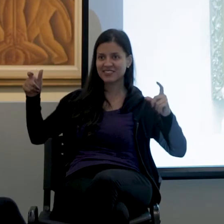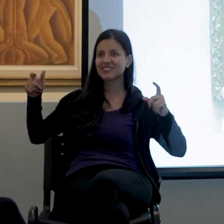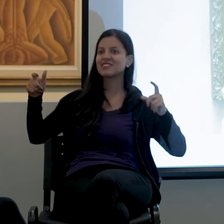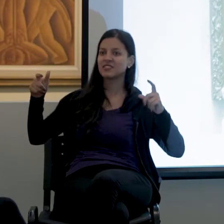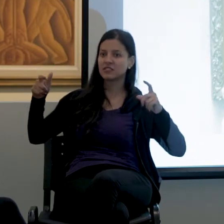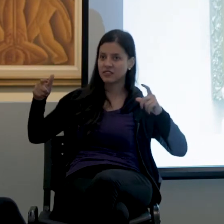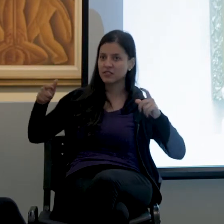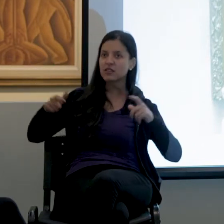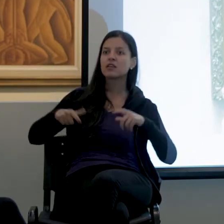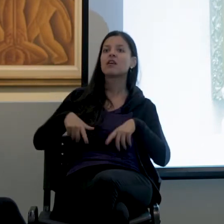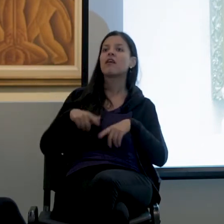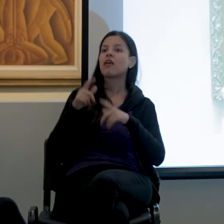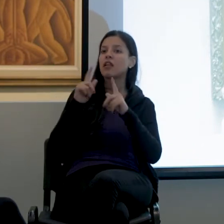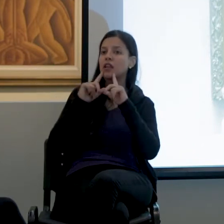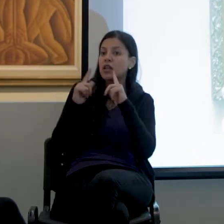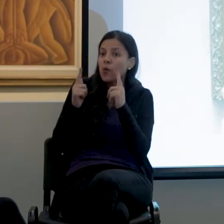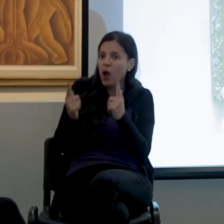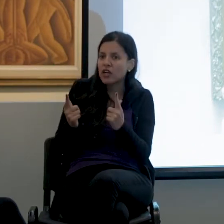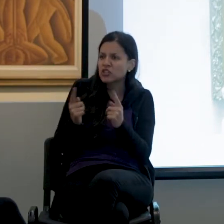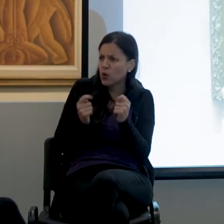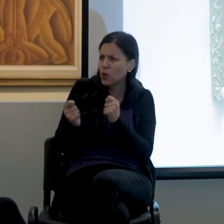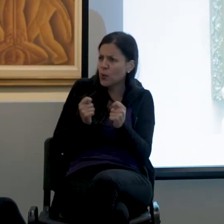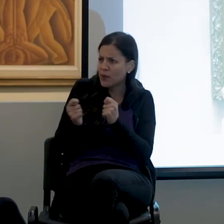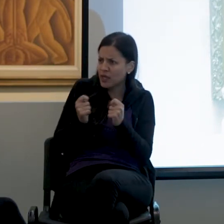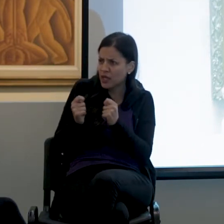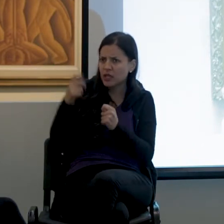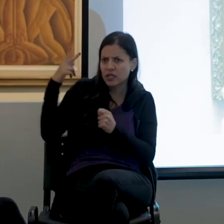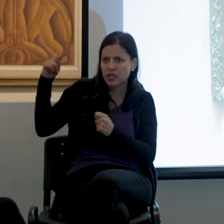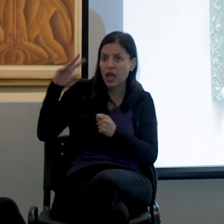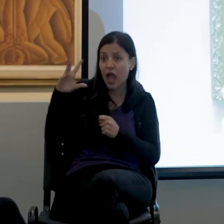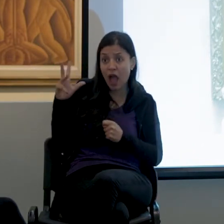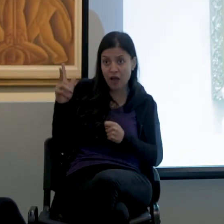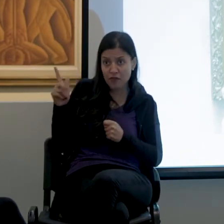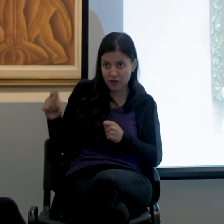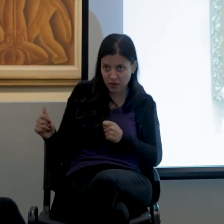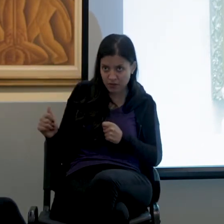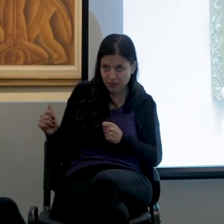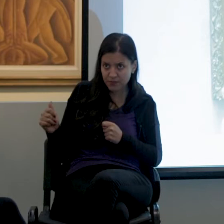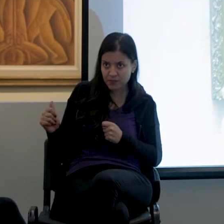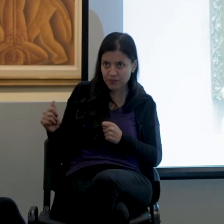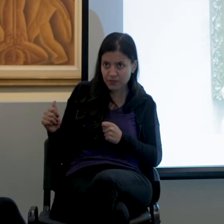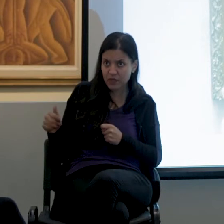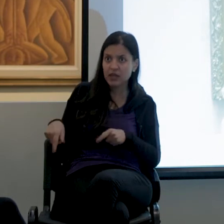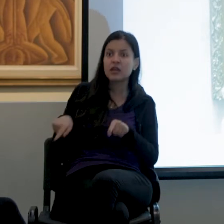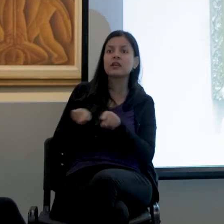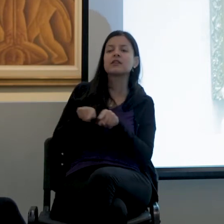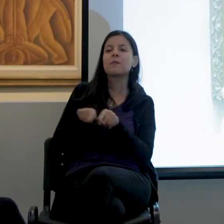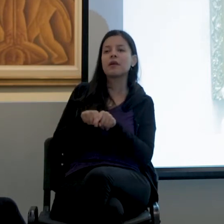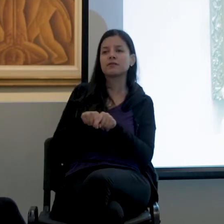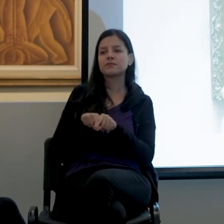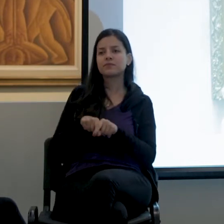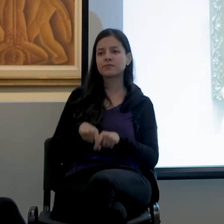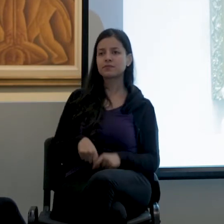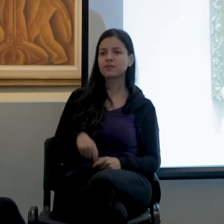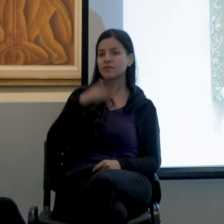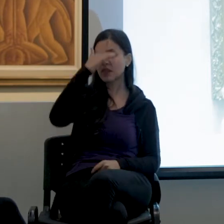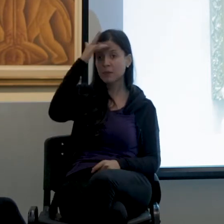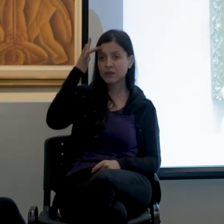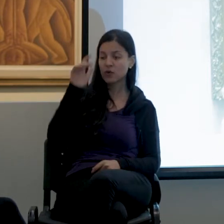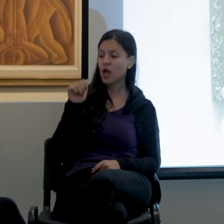economia de linguagem da estatuária africana, das roupas dos